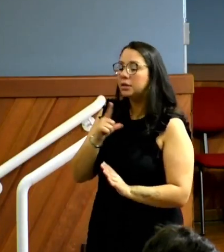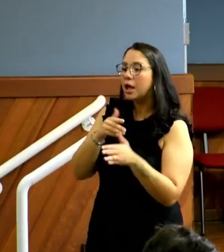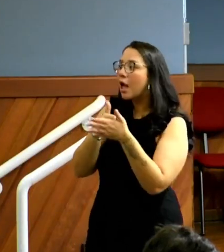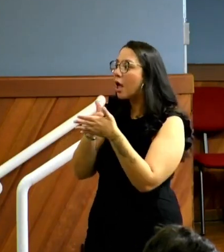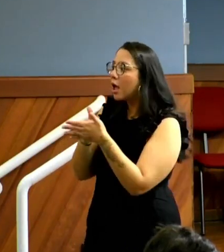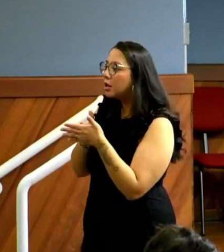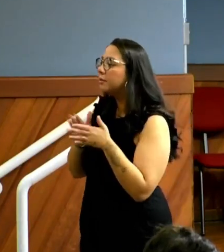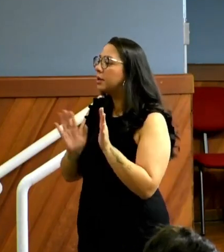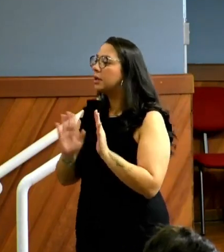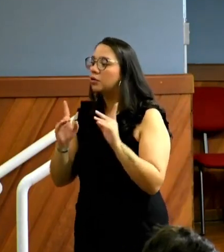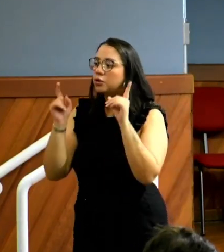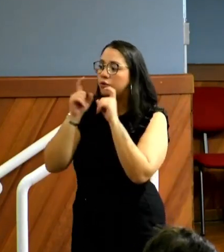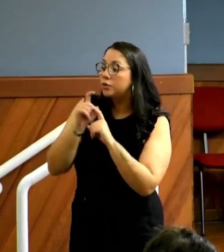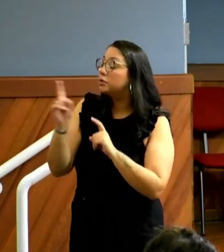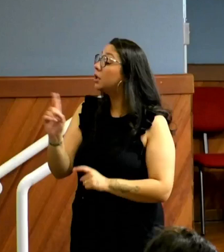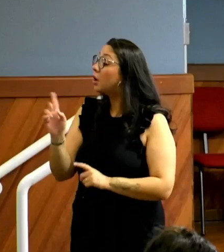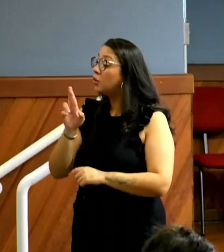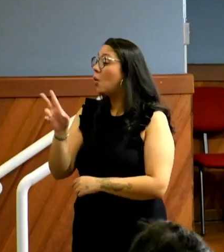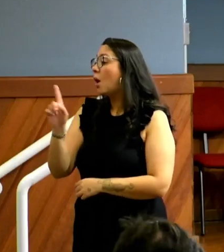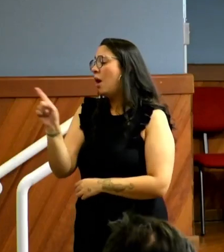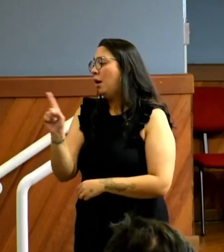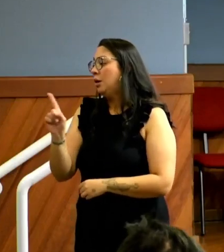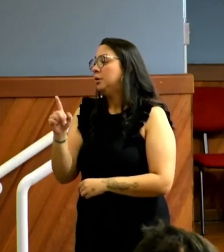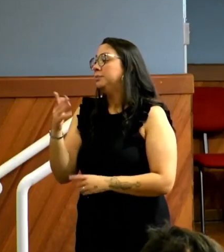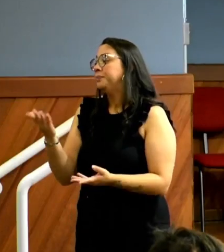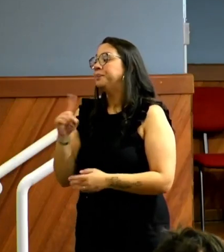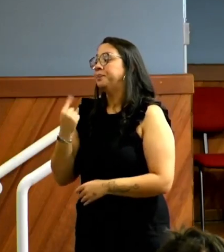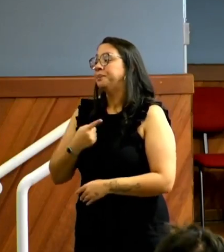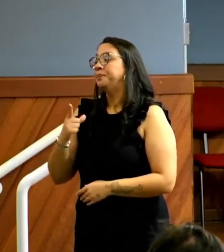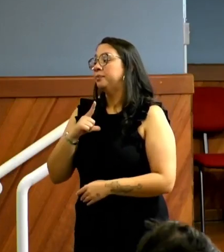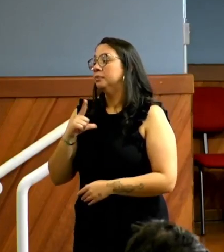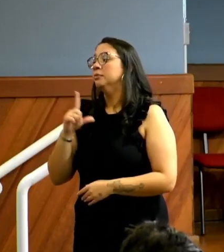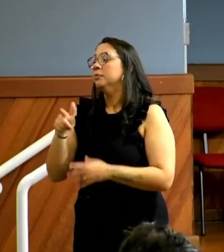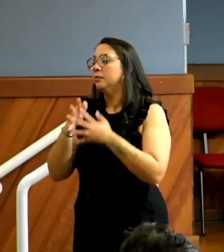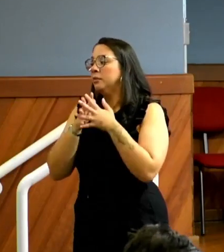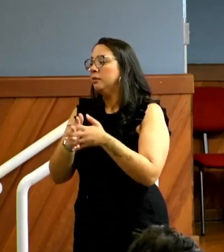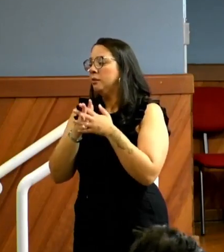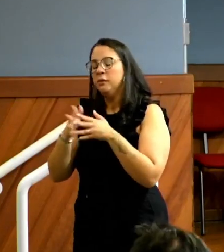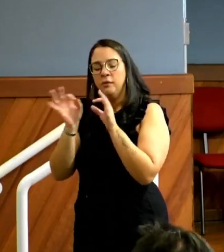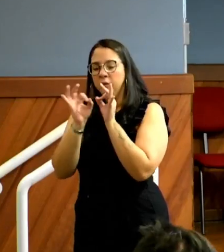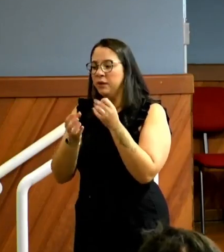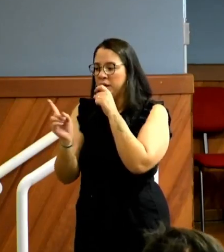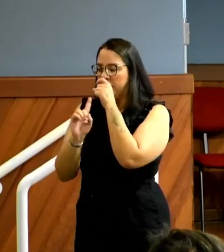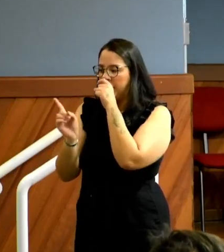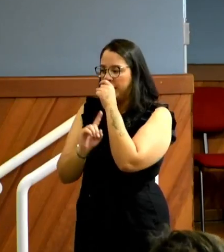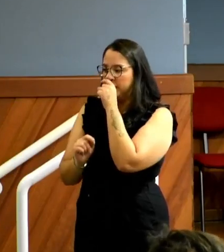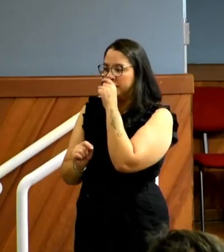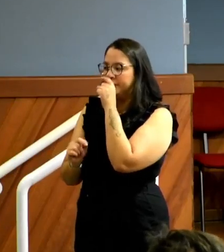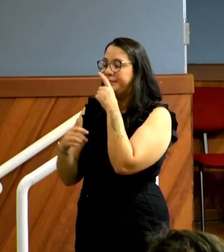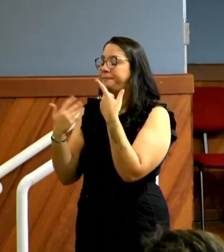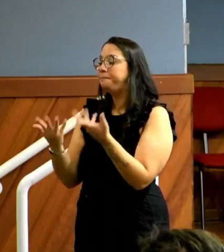empecilho, né? Vai dificultando e não é, mas são, pelo menos nós vemos como algo muito complexo, e não é simples, né? E